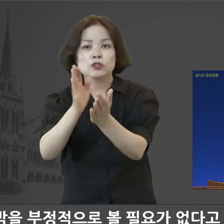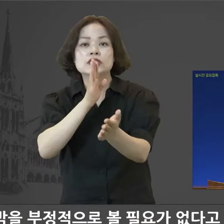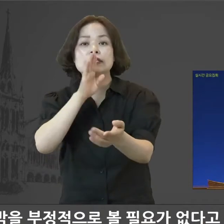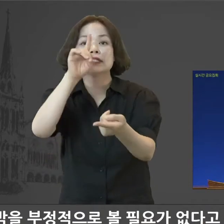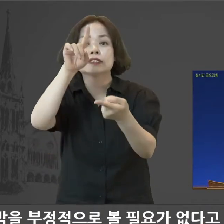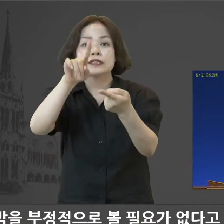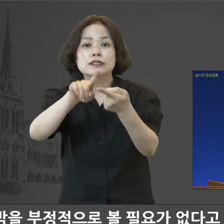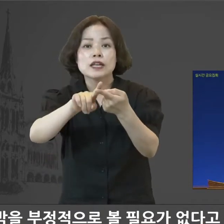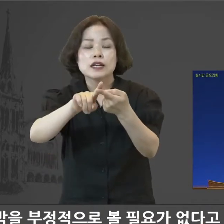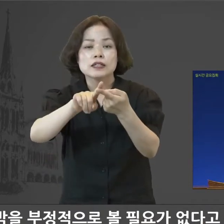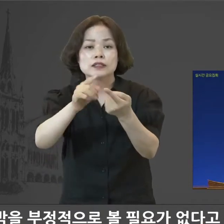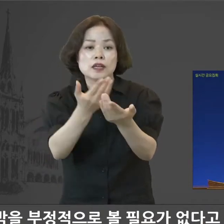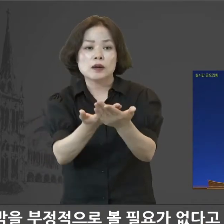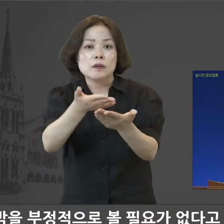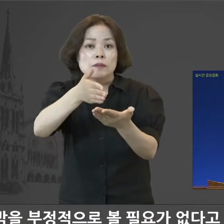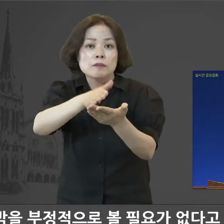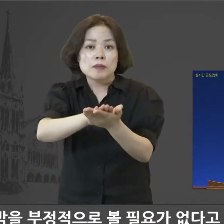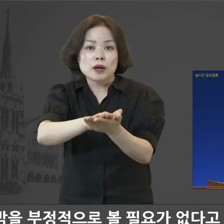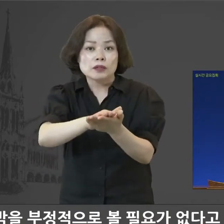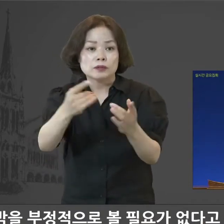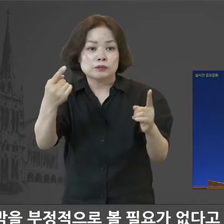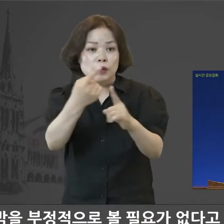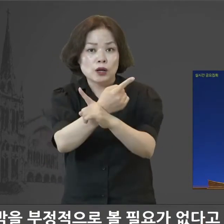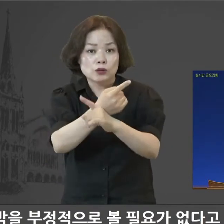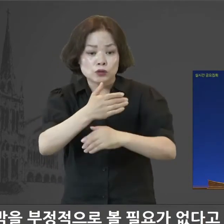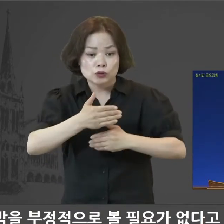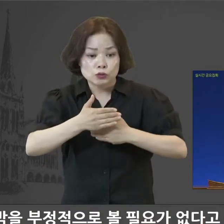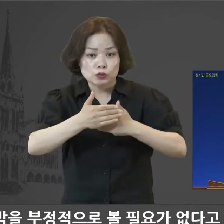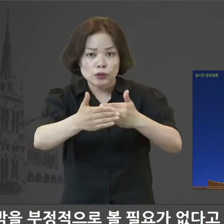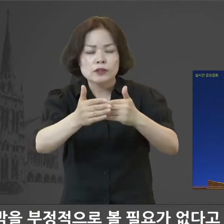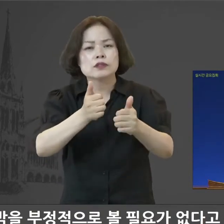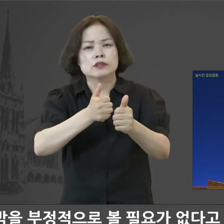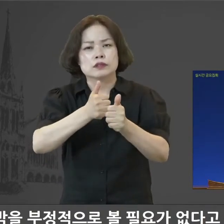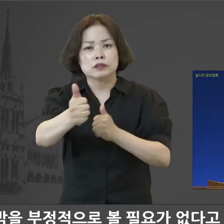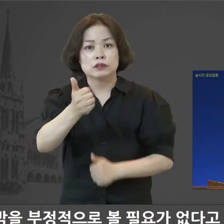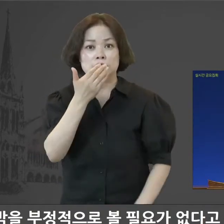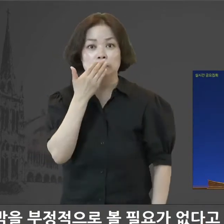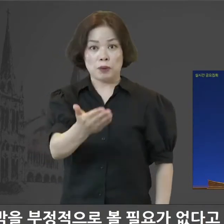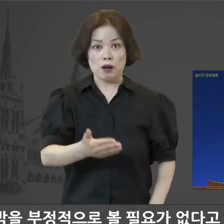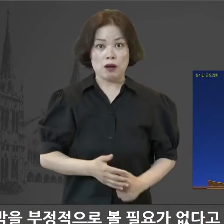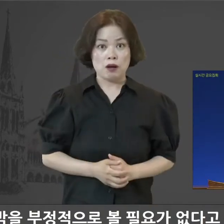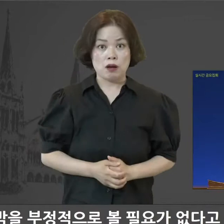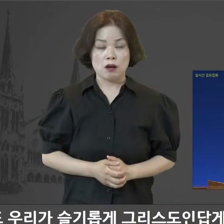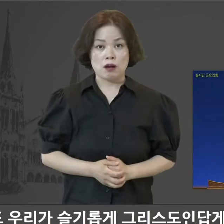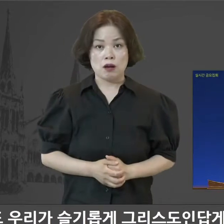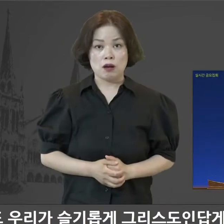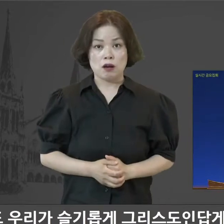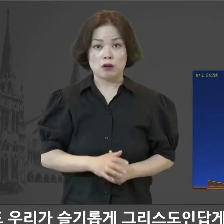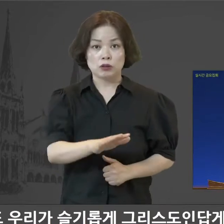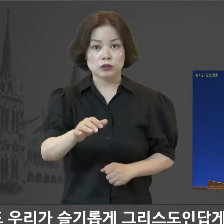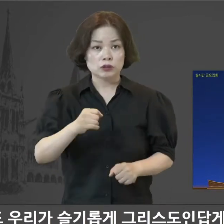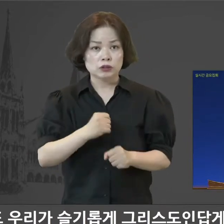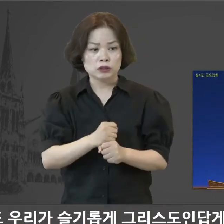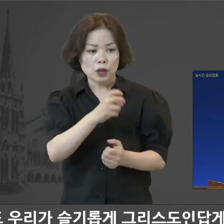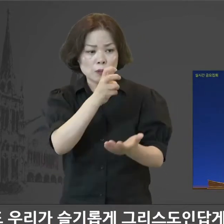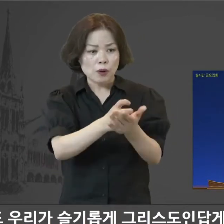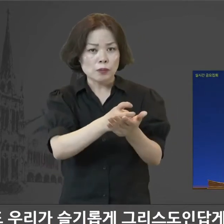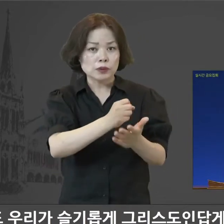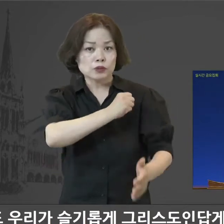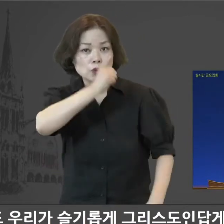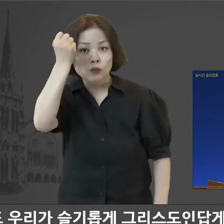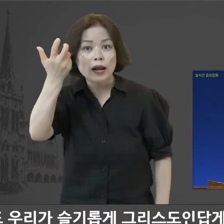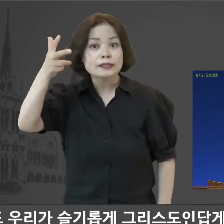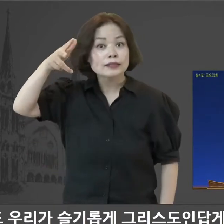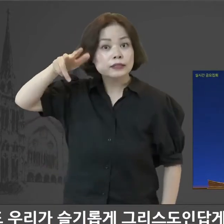그리스도인답게 개혁되고 갱신되는 그 과정 속에서 승리를 맛볼 수 있다라고 생각하는 겁니다. 심지어는 저 법이